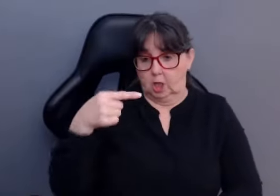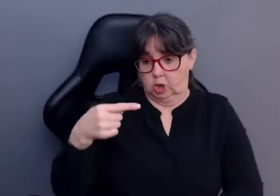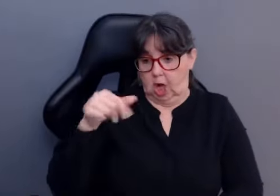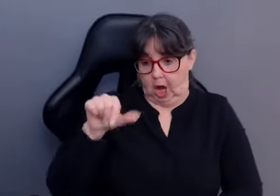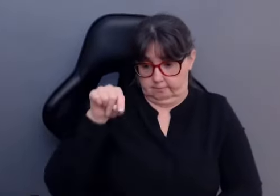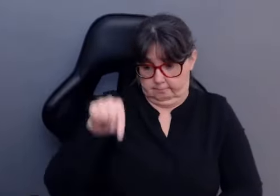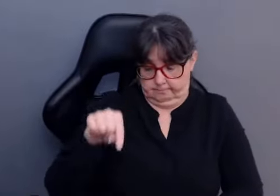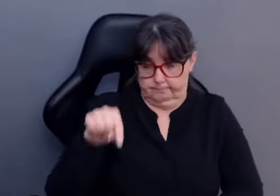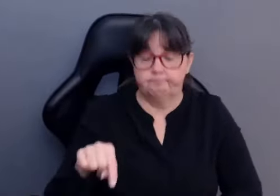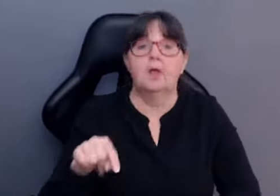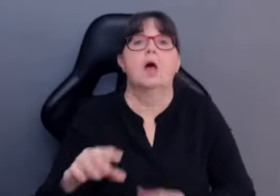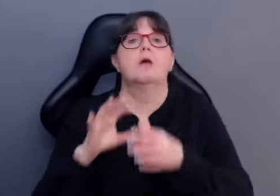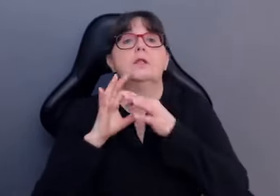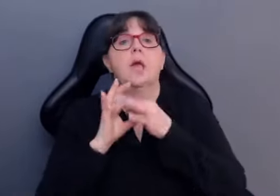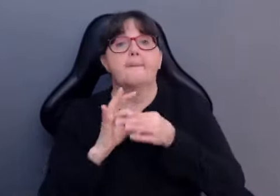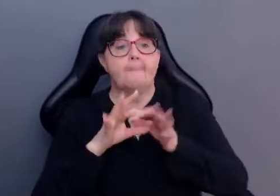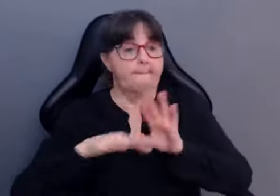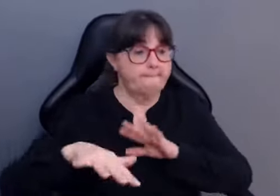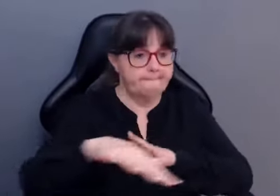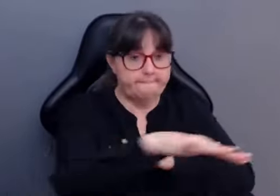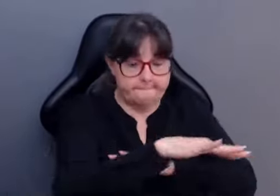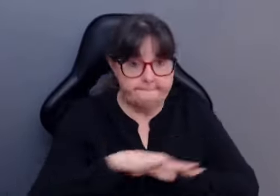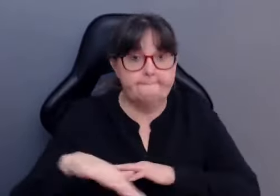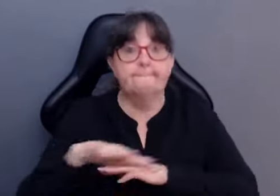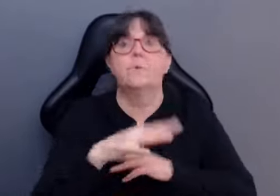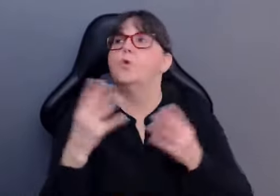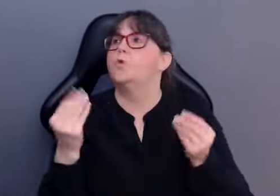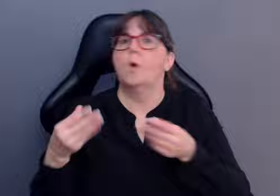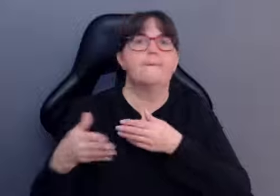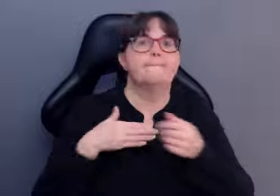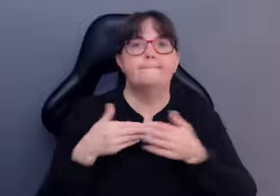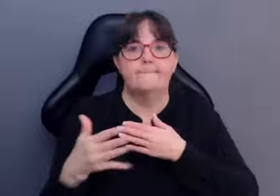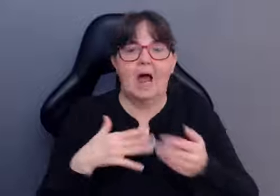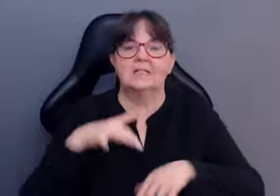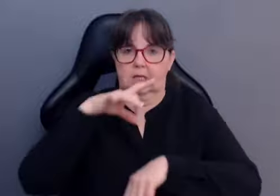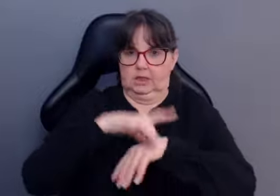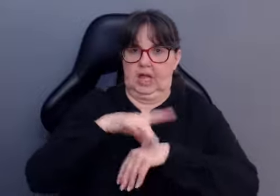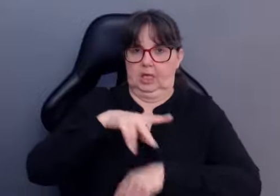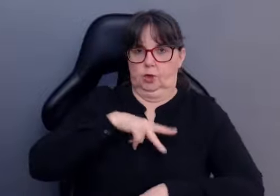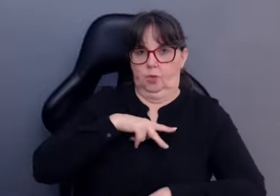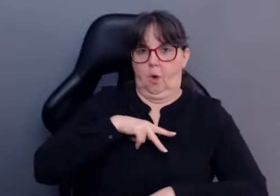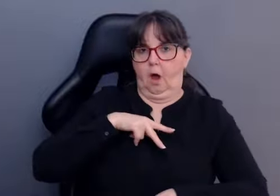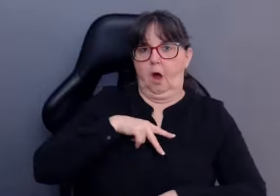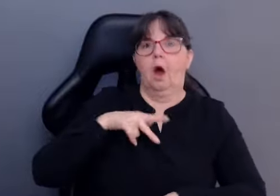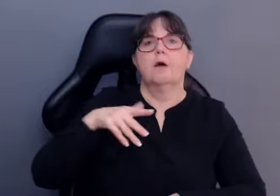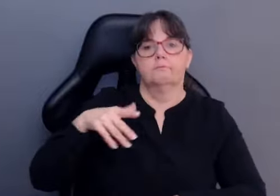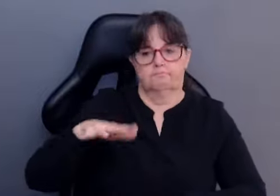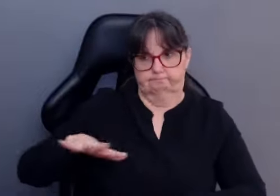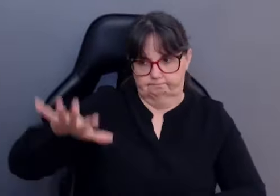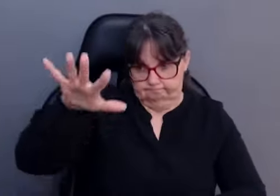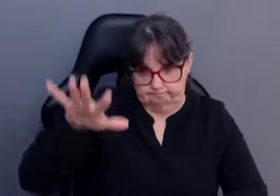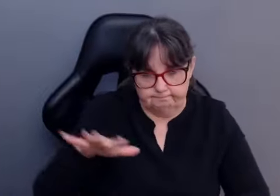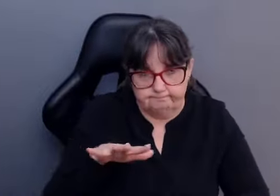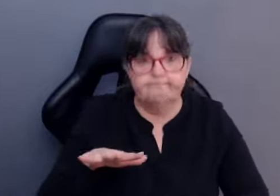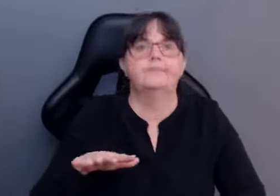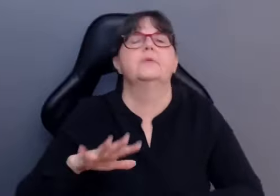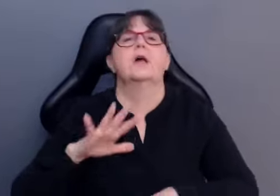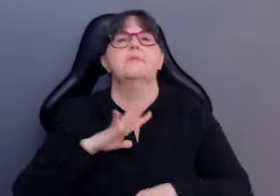de l'organisation a lieu sur le territoire de l'association à la date que le conseil